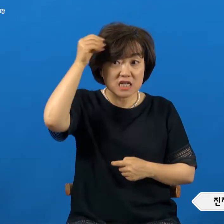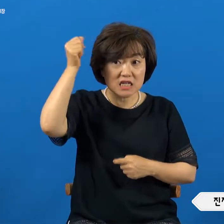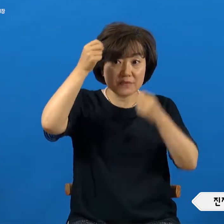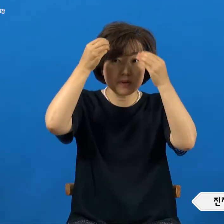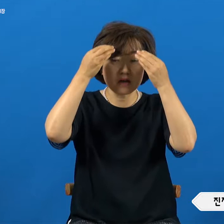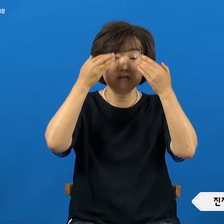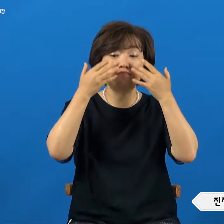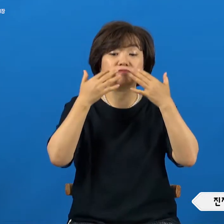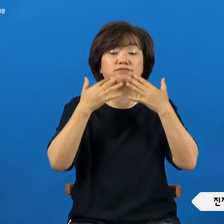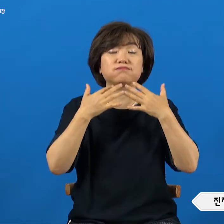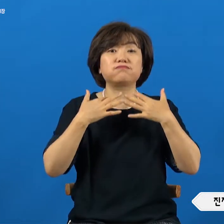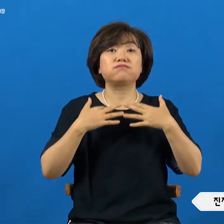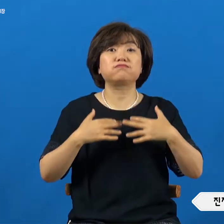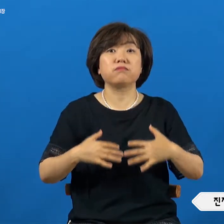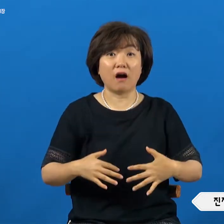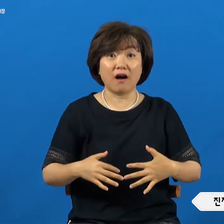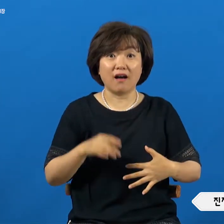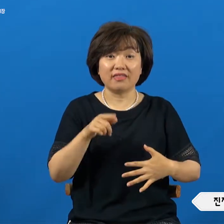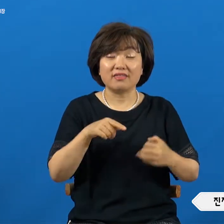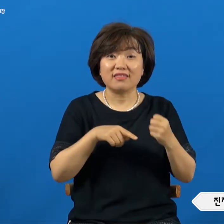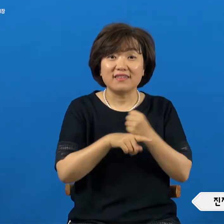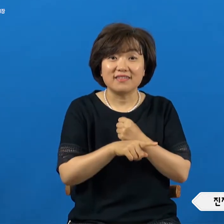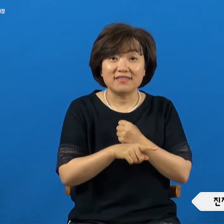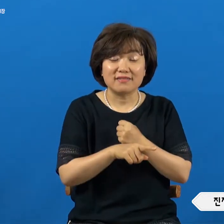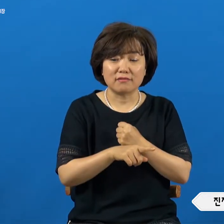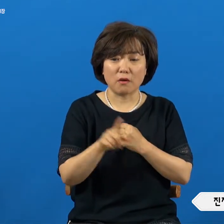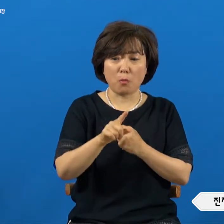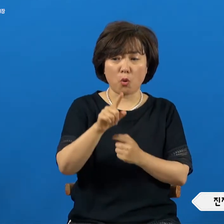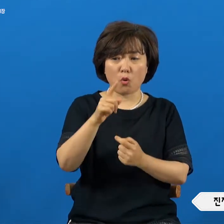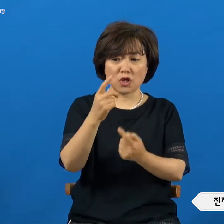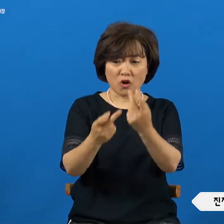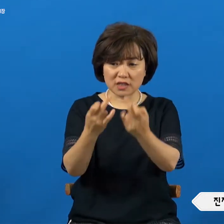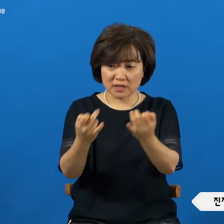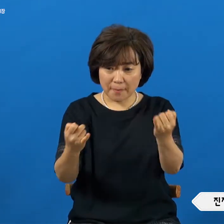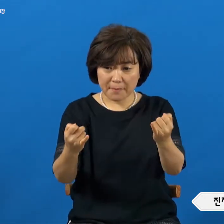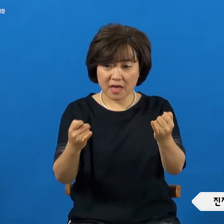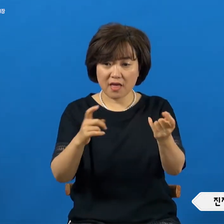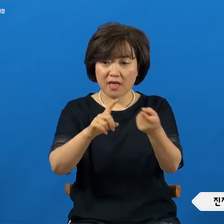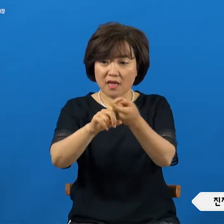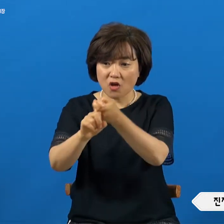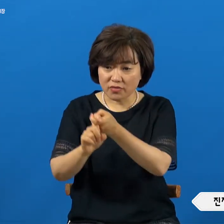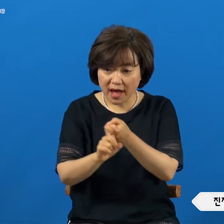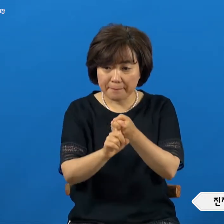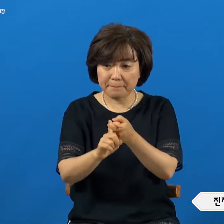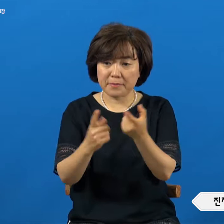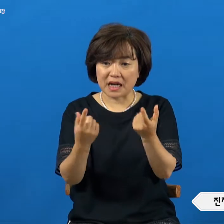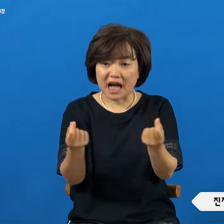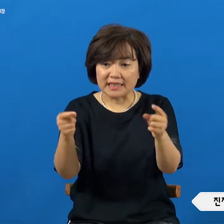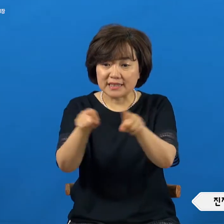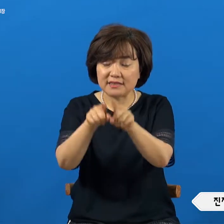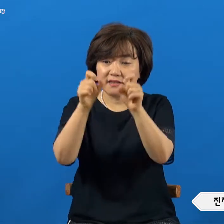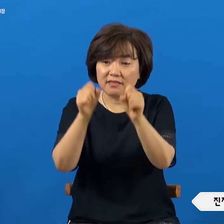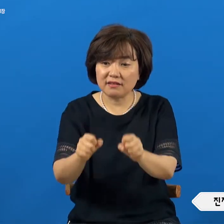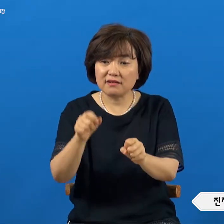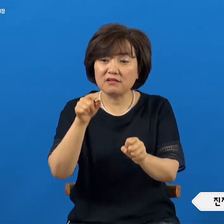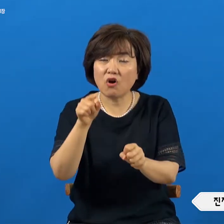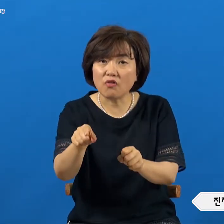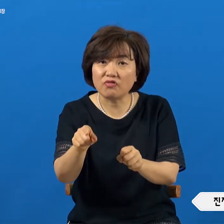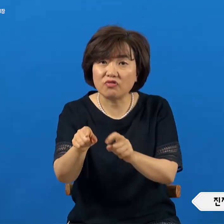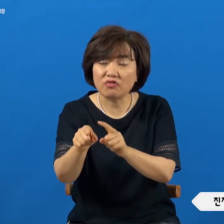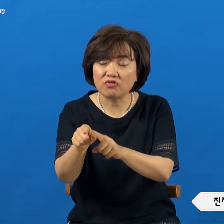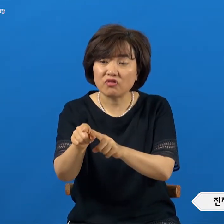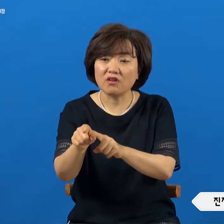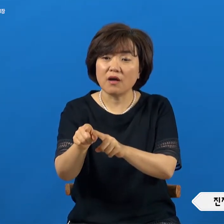같고. 성도의 연합함과 동거함의 모습이 어떠한가? 성경은 우리에게 말씀합니다.